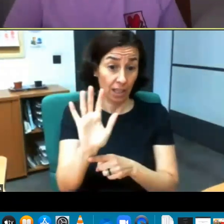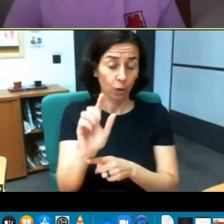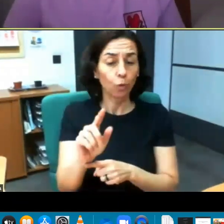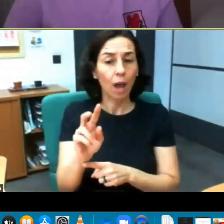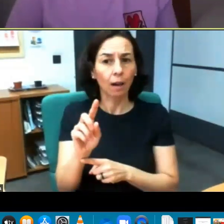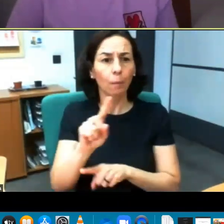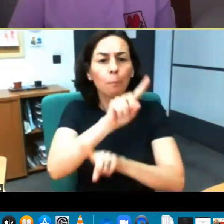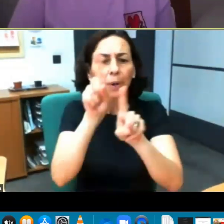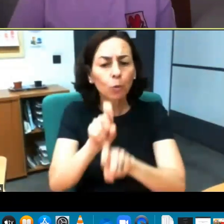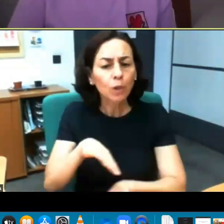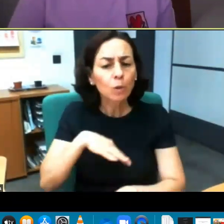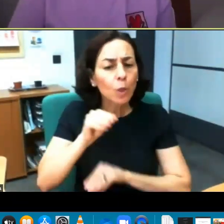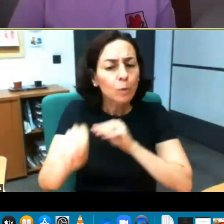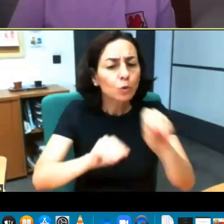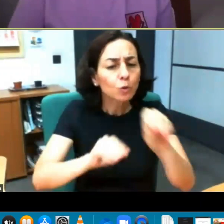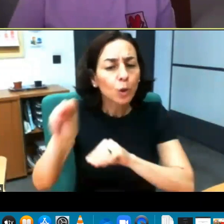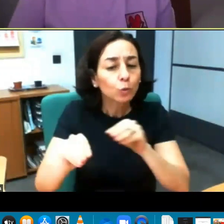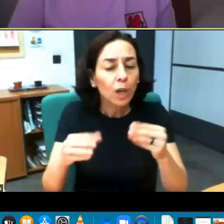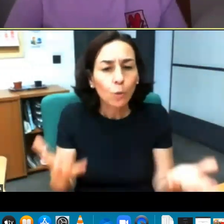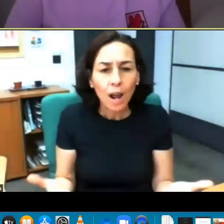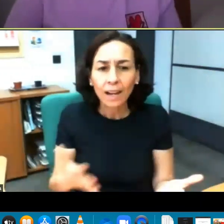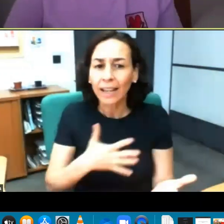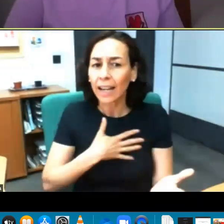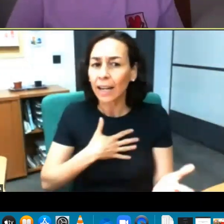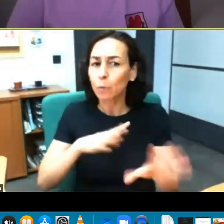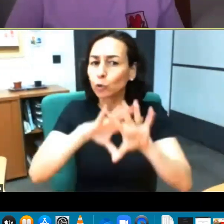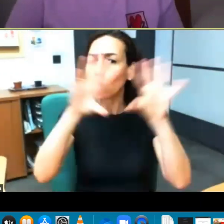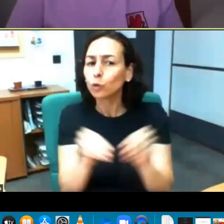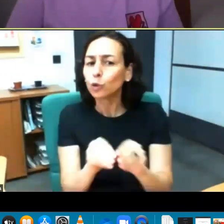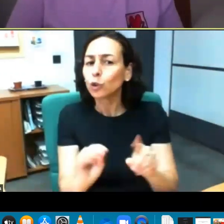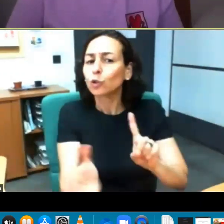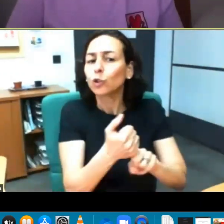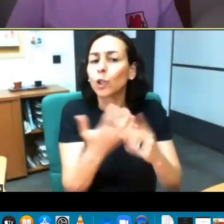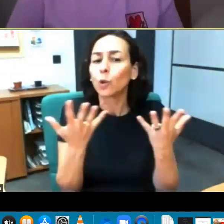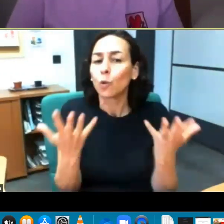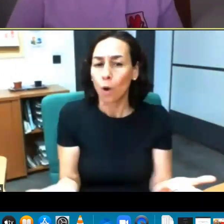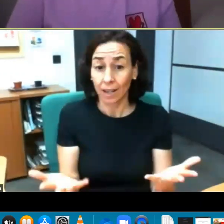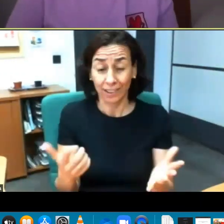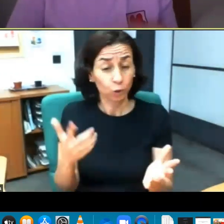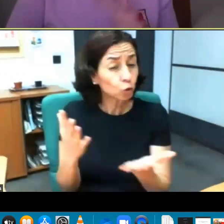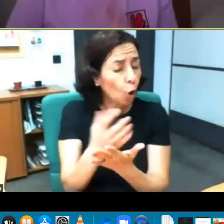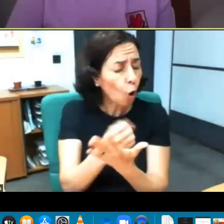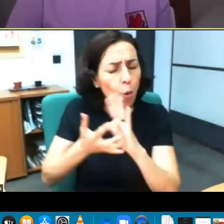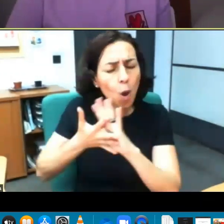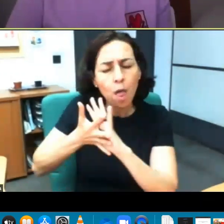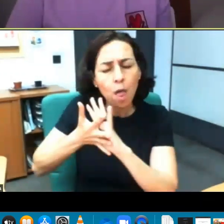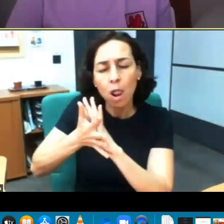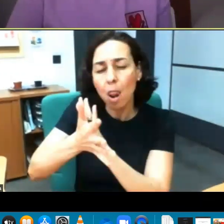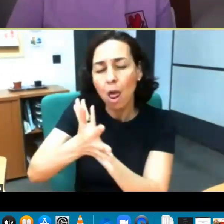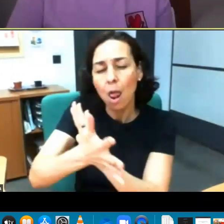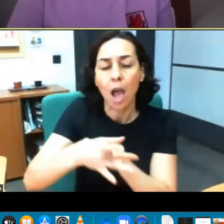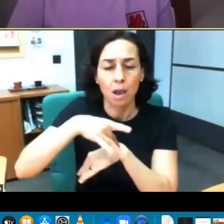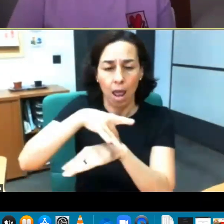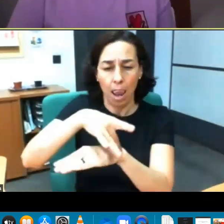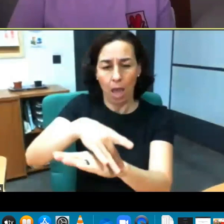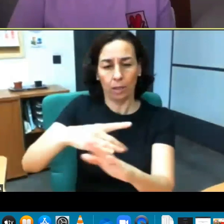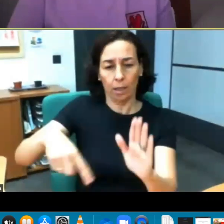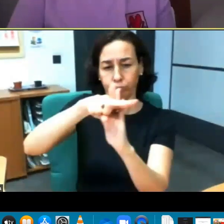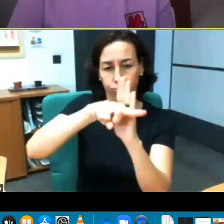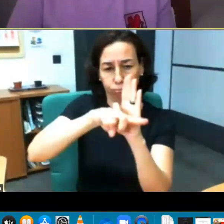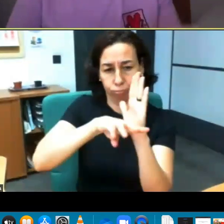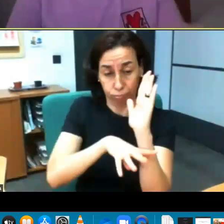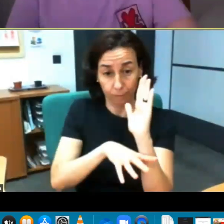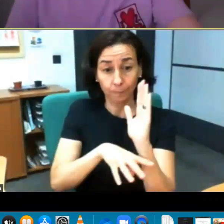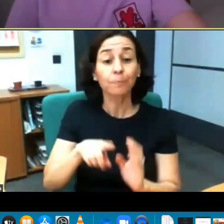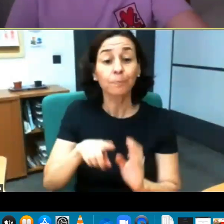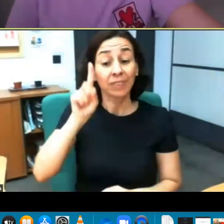qué conclusiones queremos llevar a cabo. Todo ello está explicado. Dentro de este proyecto, además de estas actividades,